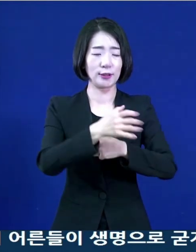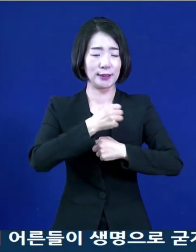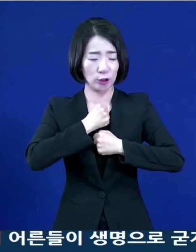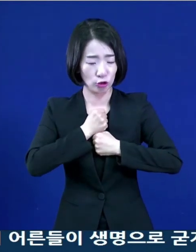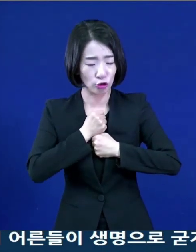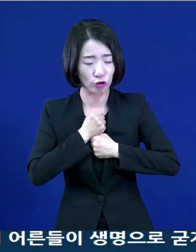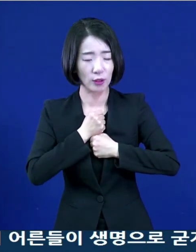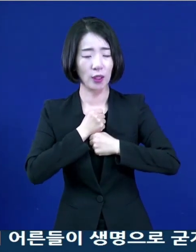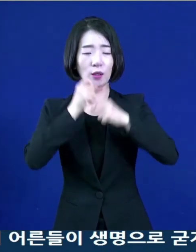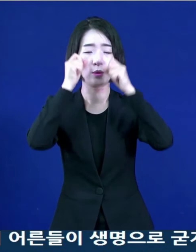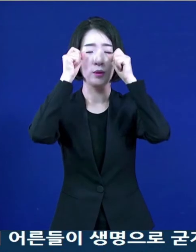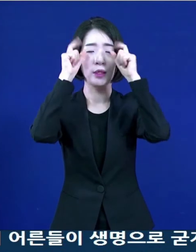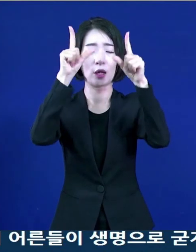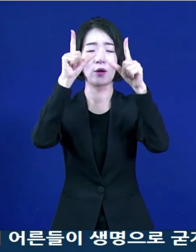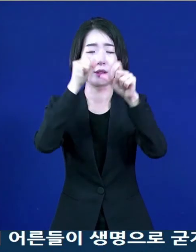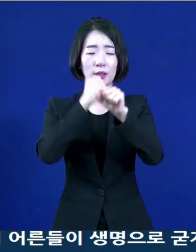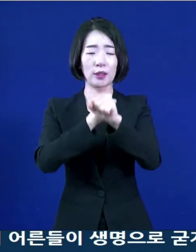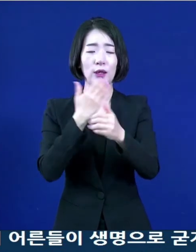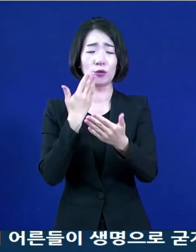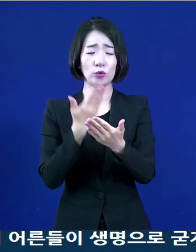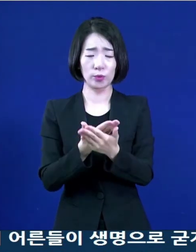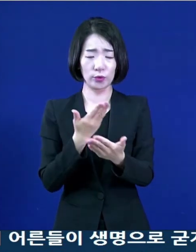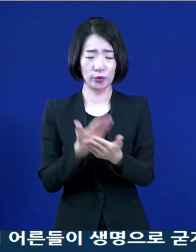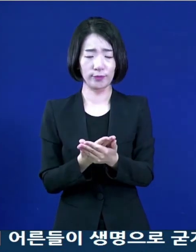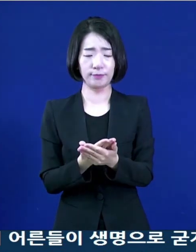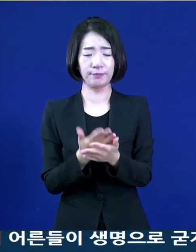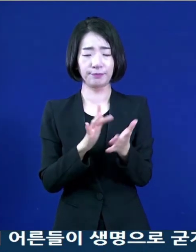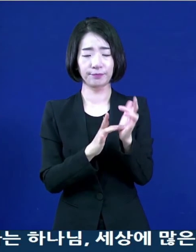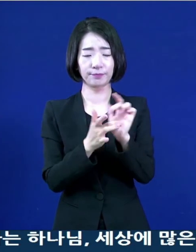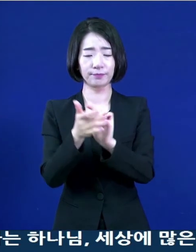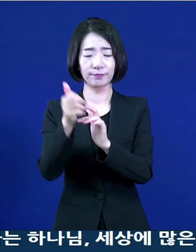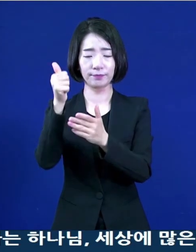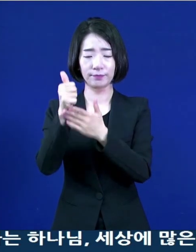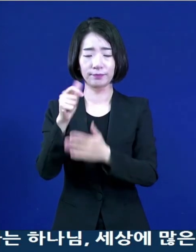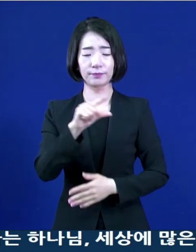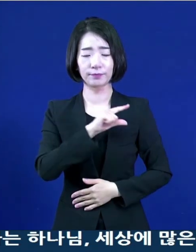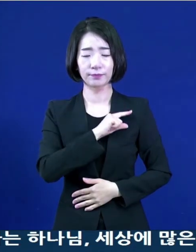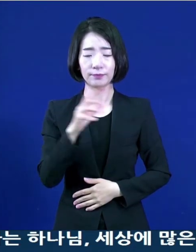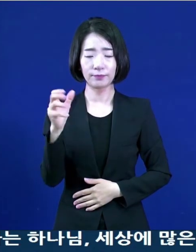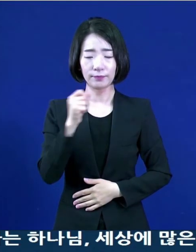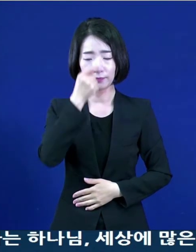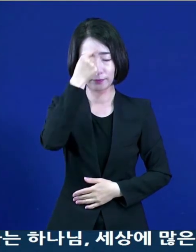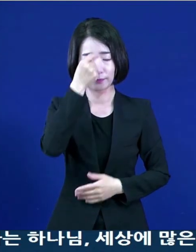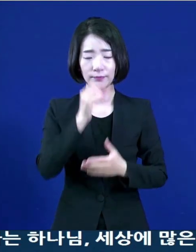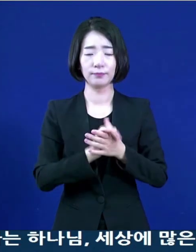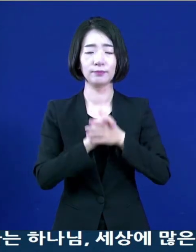깨어있게 하여 주시옵소서. 예수님 이름으로 기도하옵나이다. 아멘.